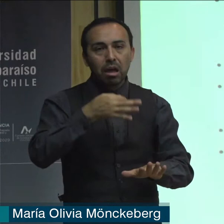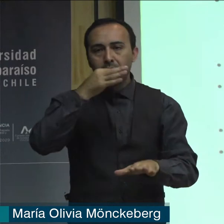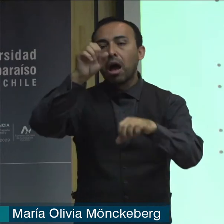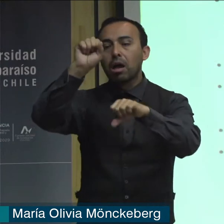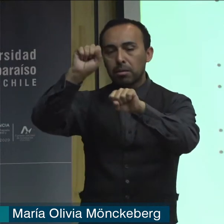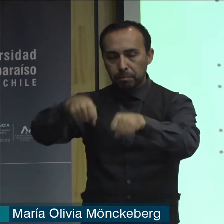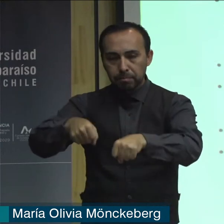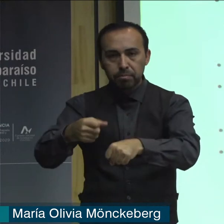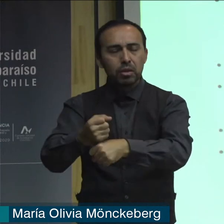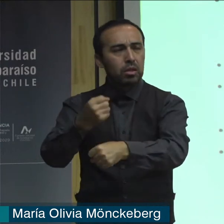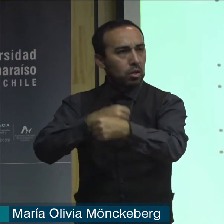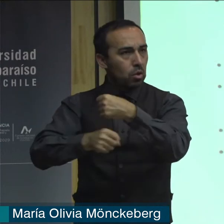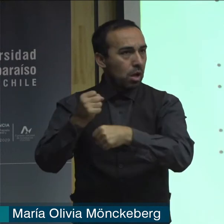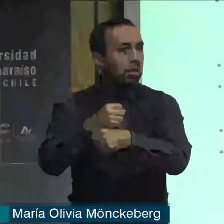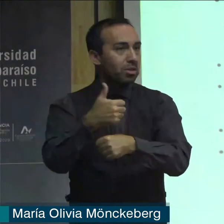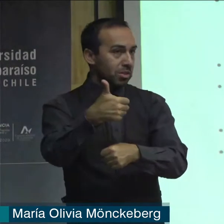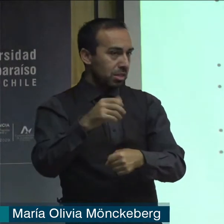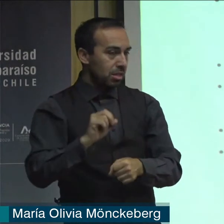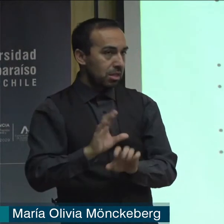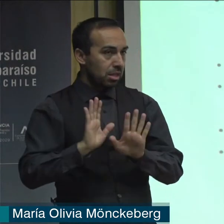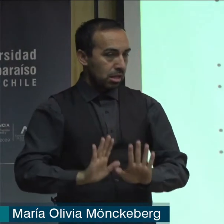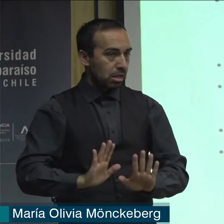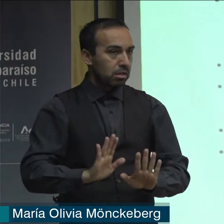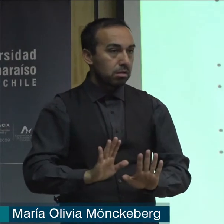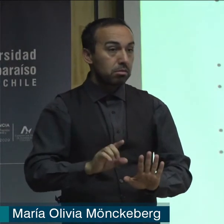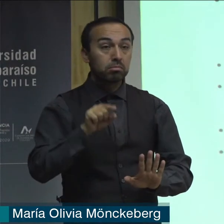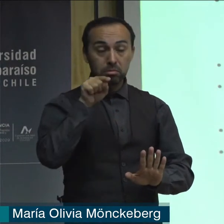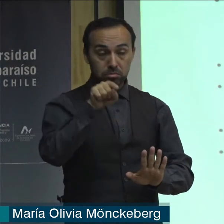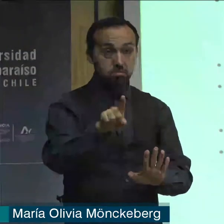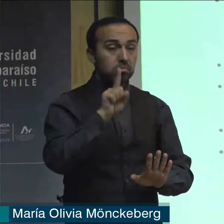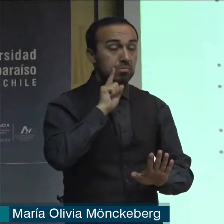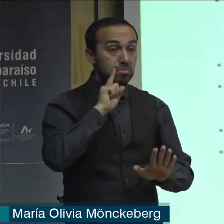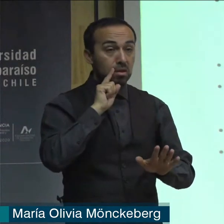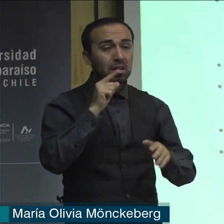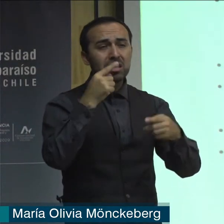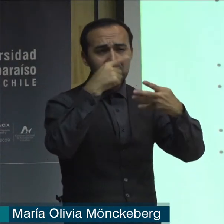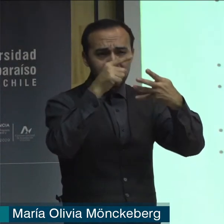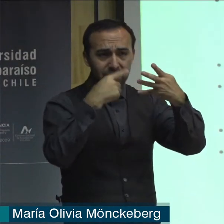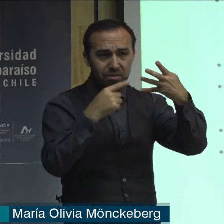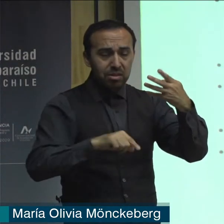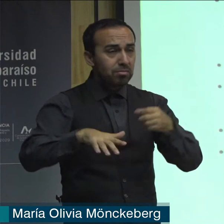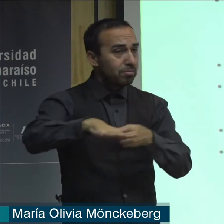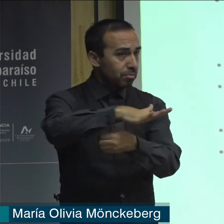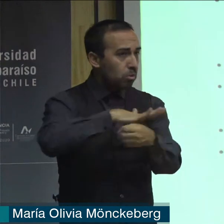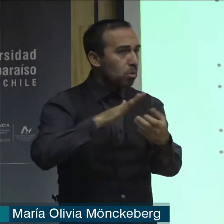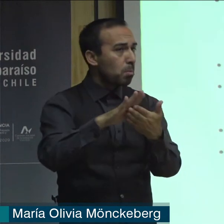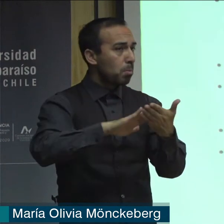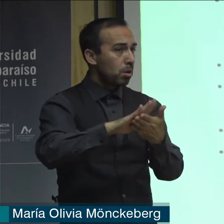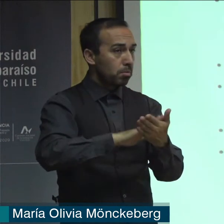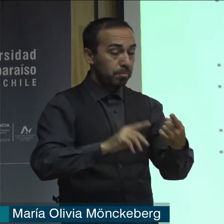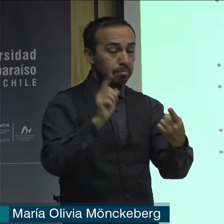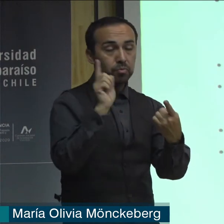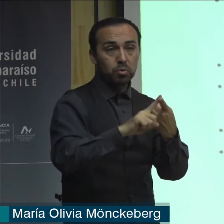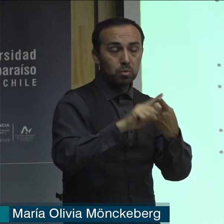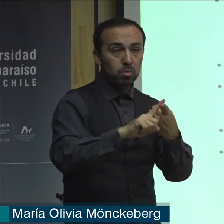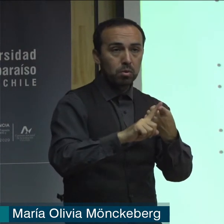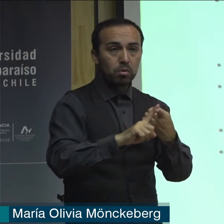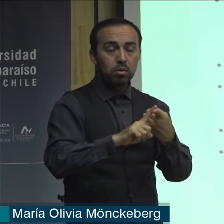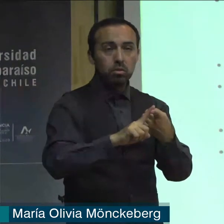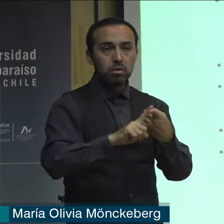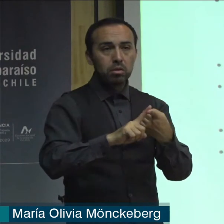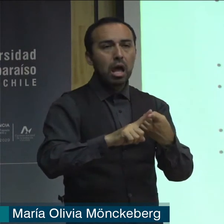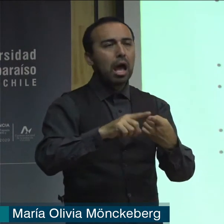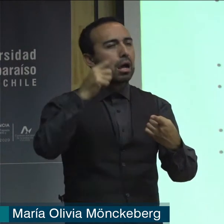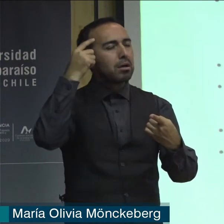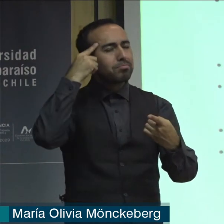las famosas reformas que tuvo tuvieron que ver con muchas cosas una era repartía la el sentido